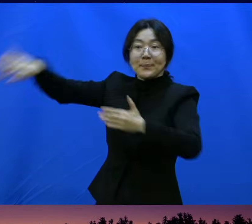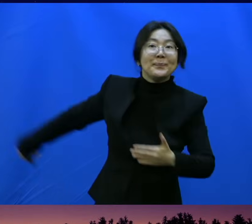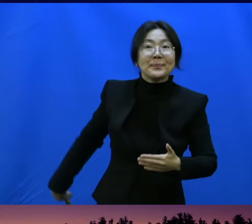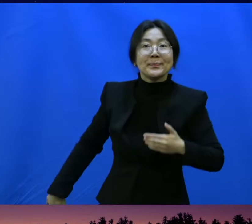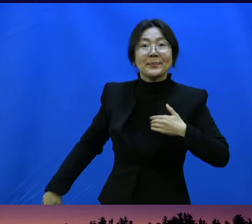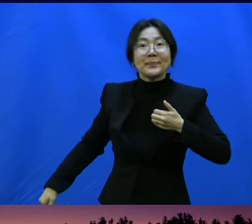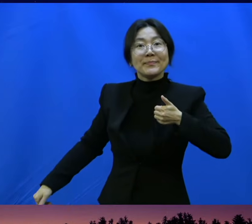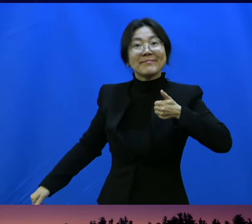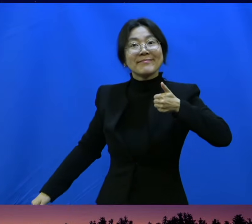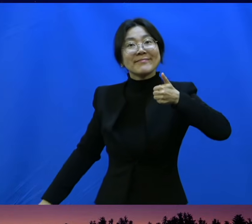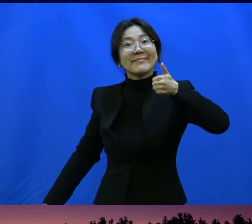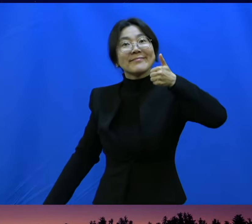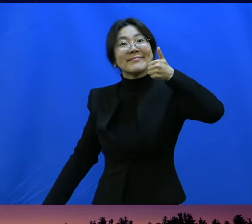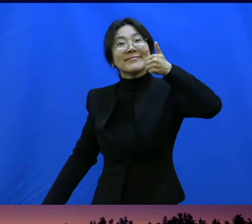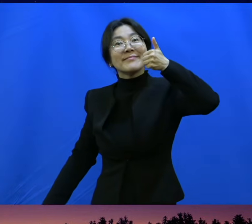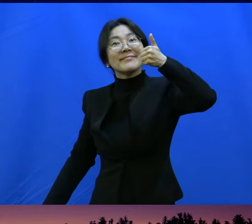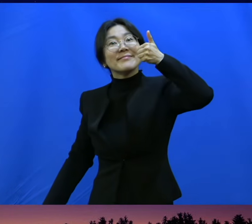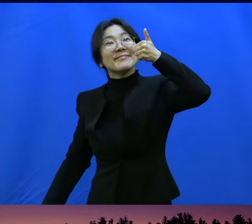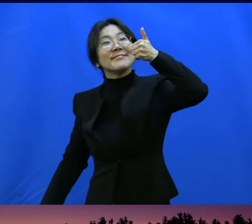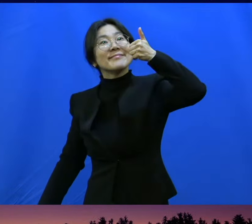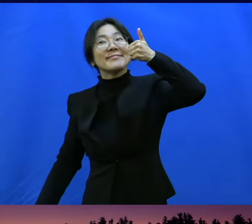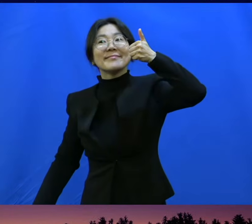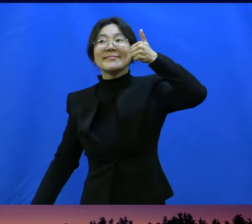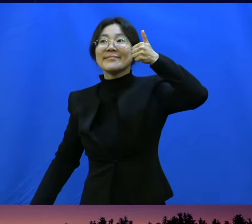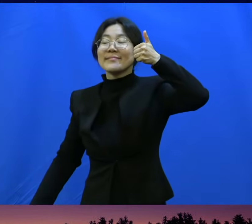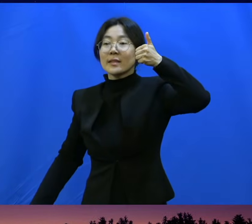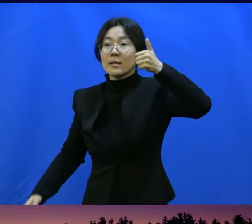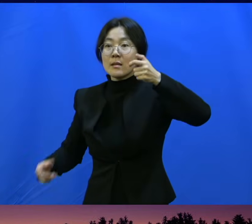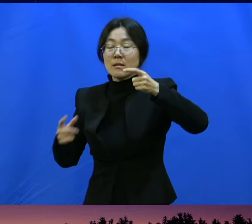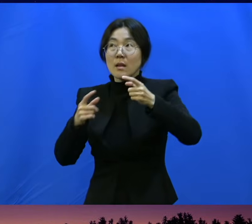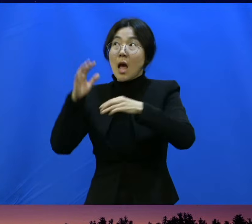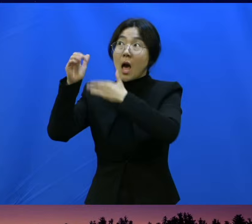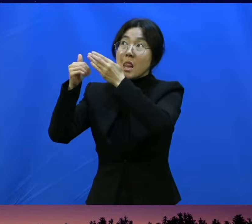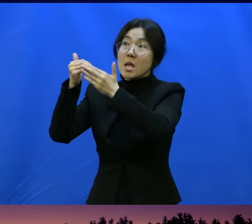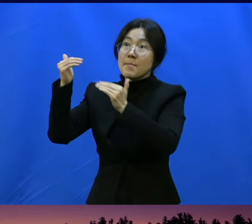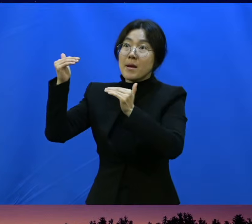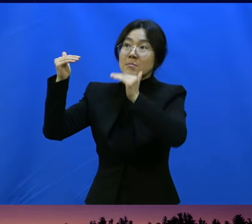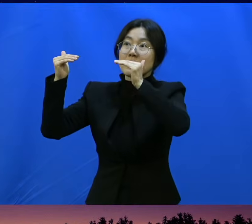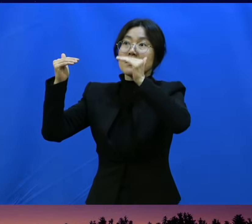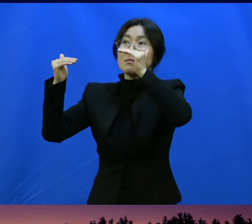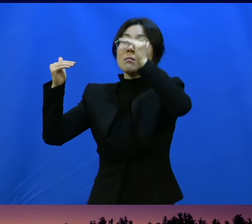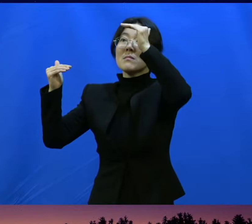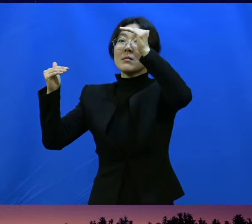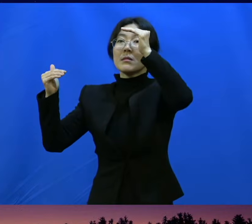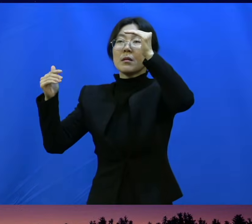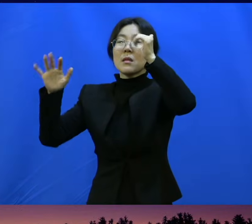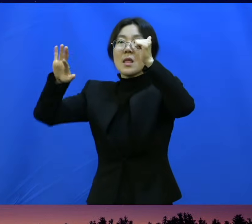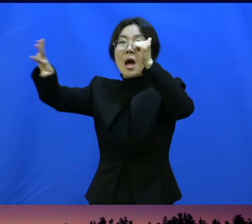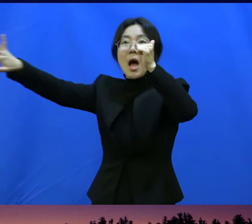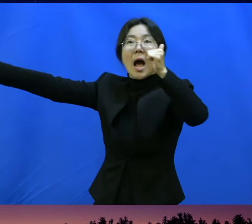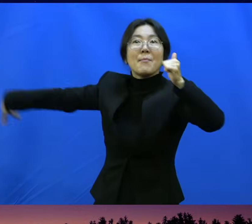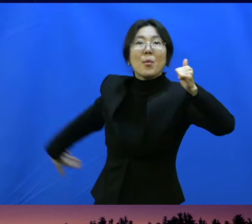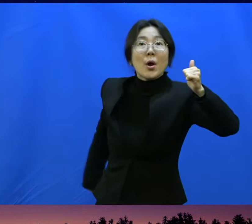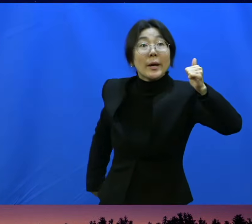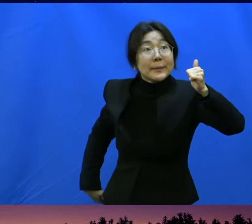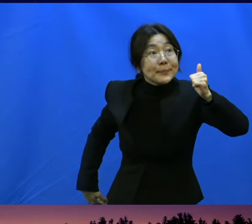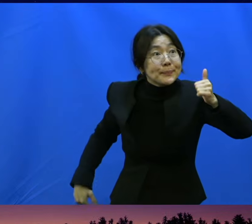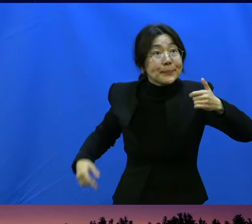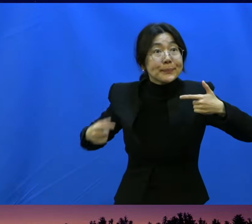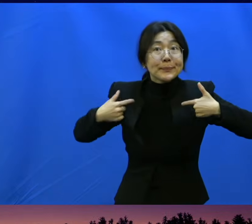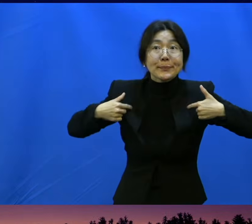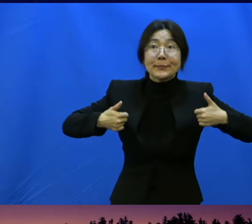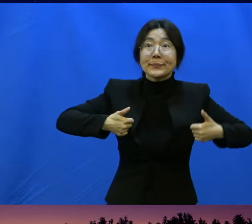너무 올라간 거죠. 너무 높아진 거죠. 너무 위로 올라간 거예요. 아무도 안 보이는 거예요. 아나무인. 하나님도 안 보이는